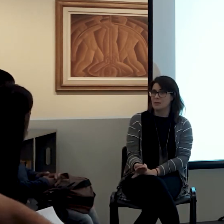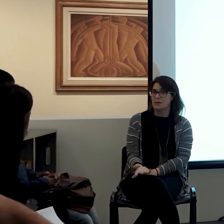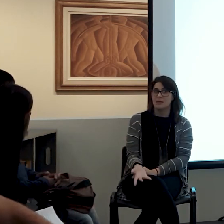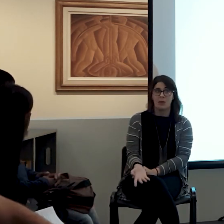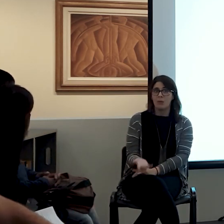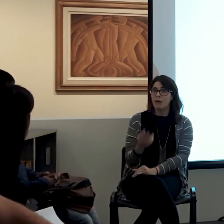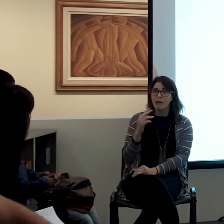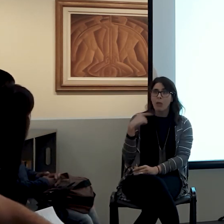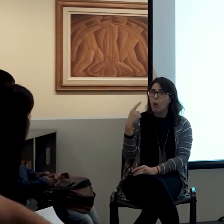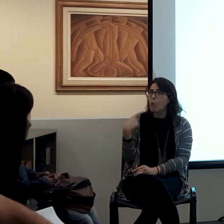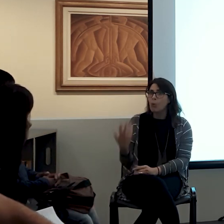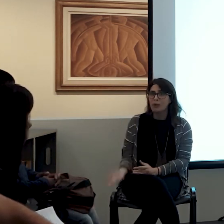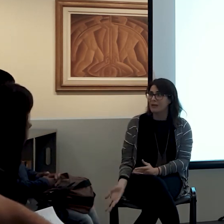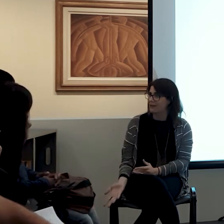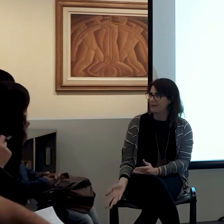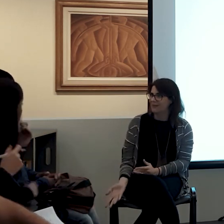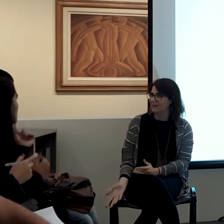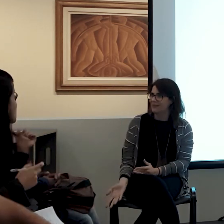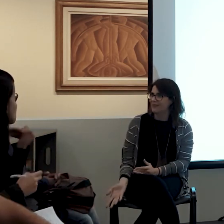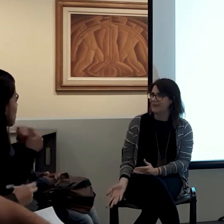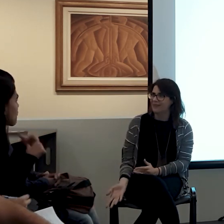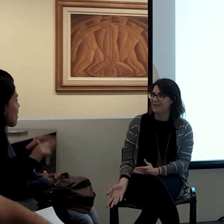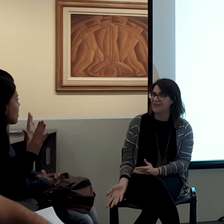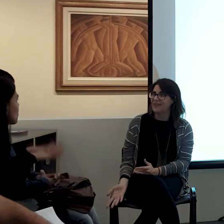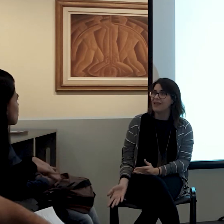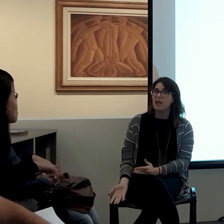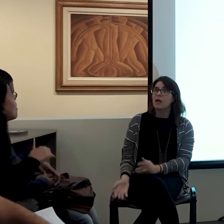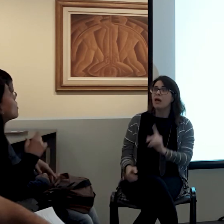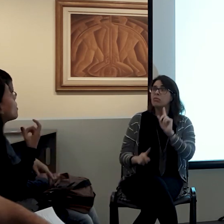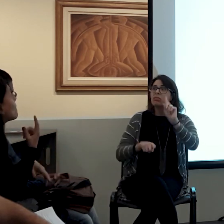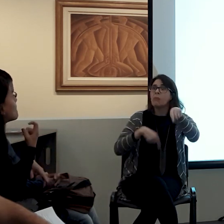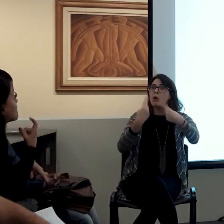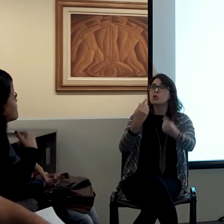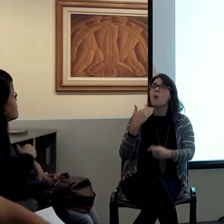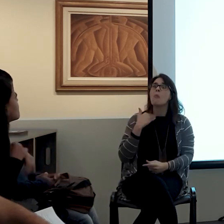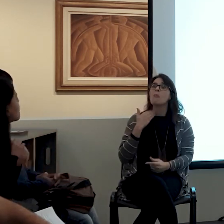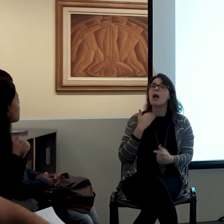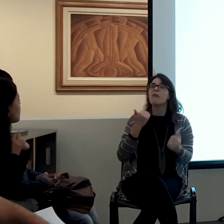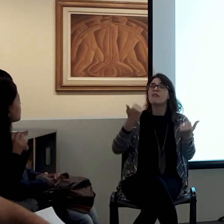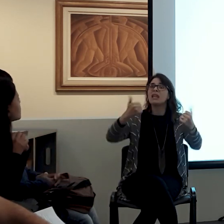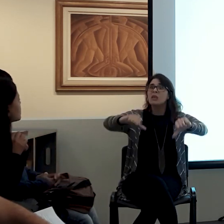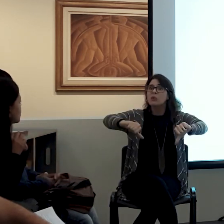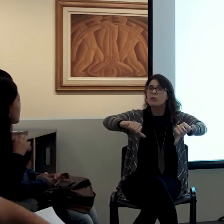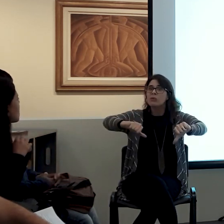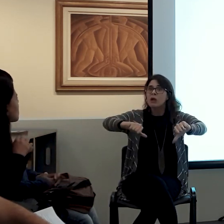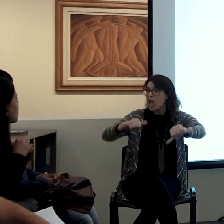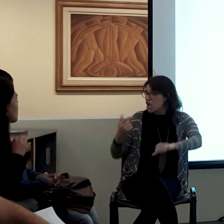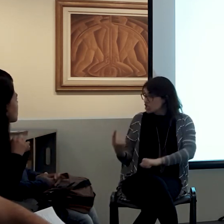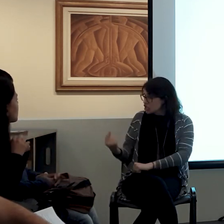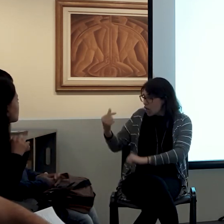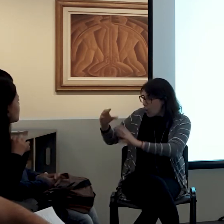valioso era aquele quadro. Não era o prédio, não era aquele quadro que estava num cofre.